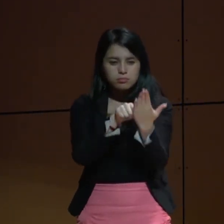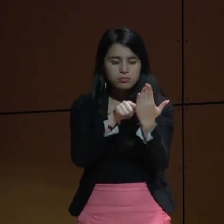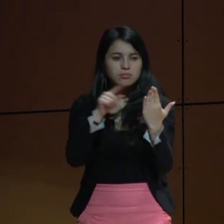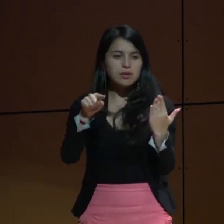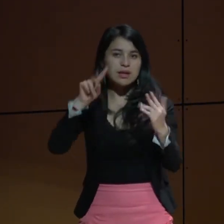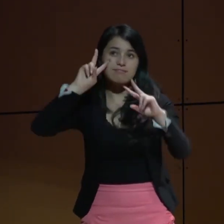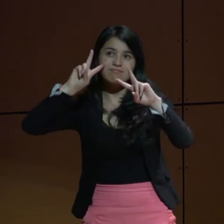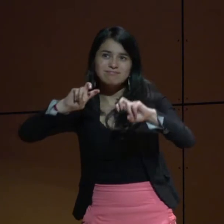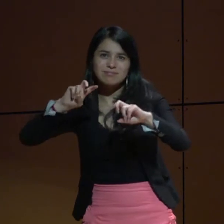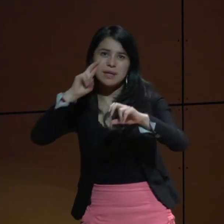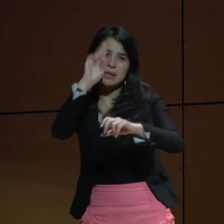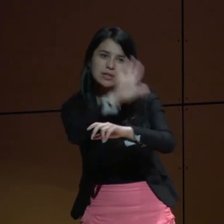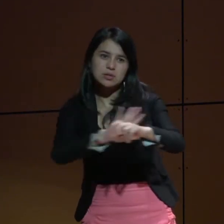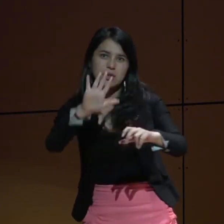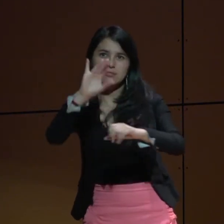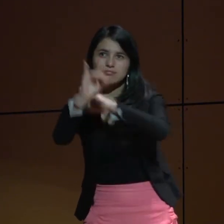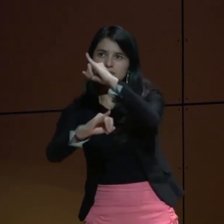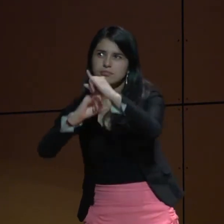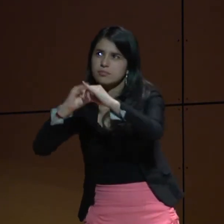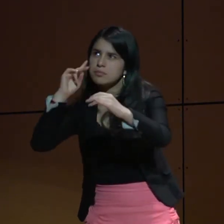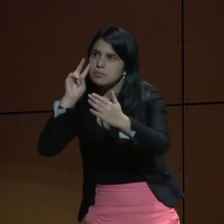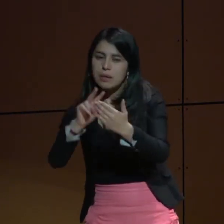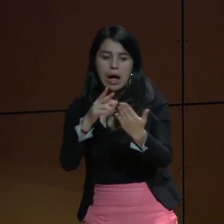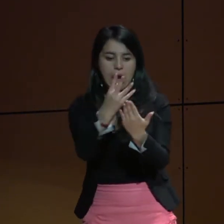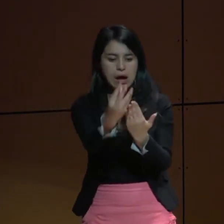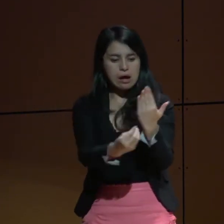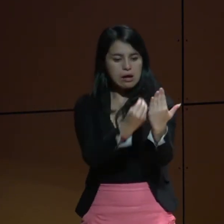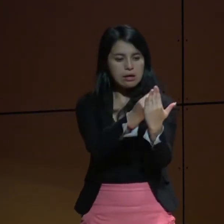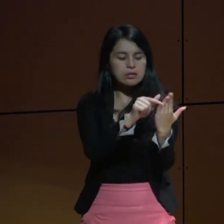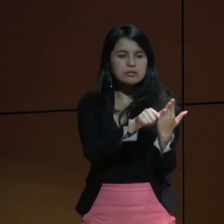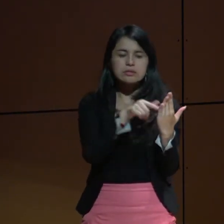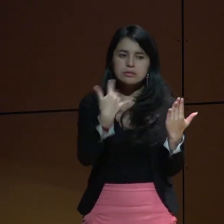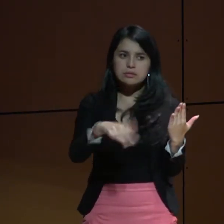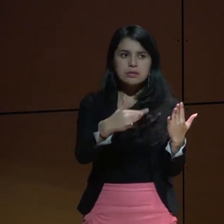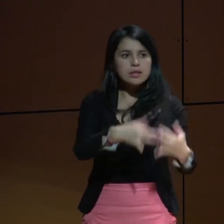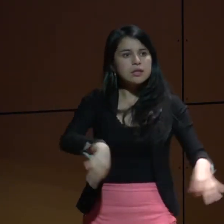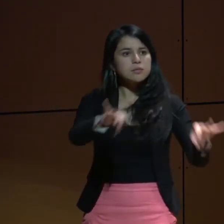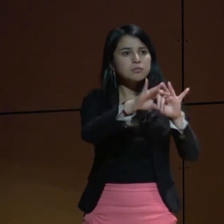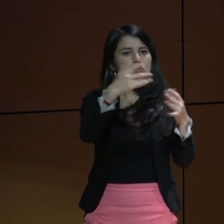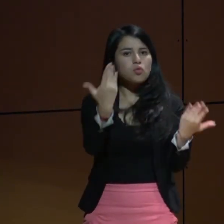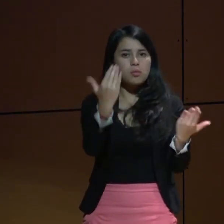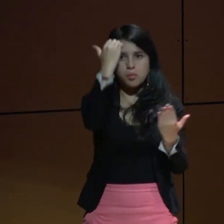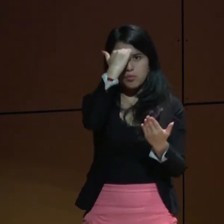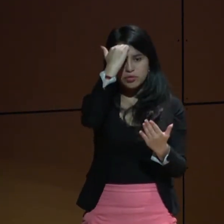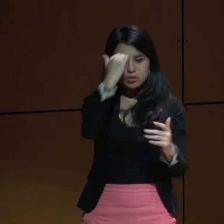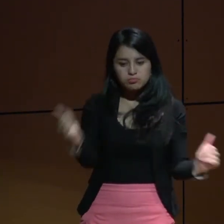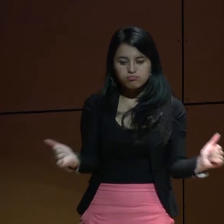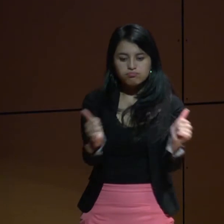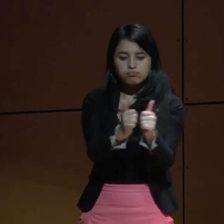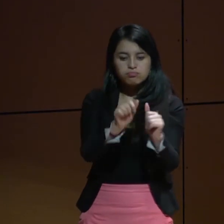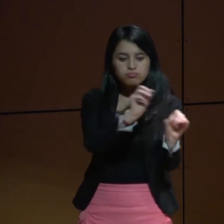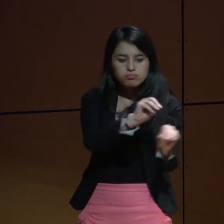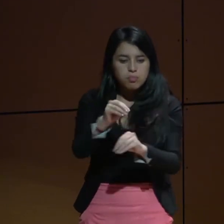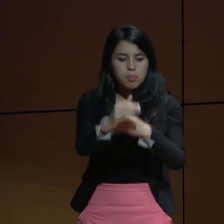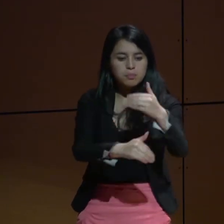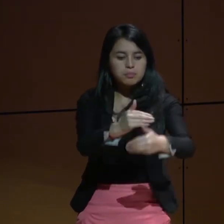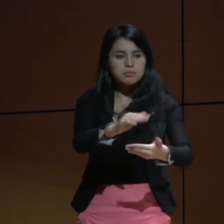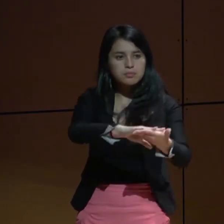e internacionales que resaltaban la importancia de los docentes en los procesos de aprendizaje de los